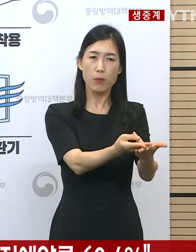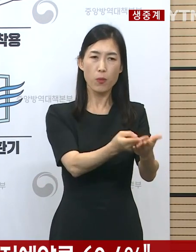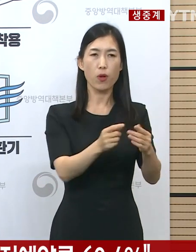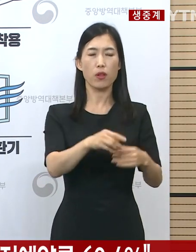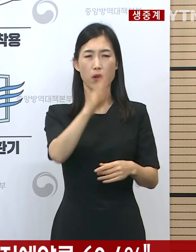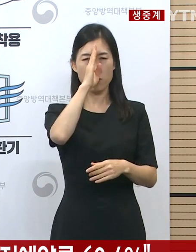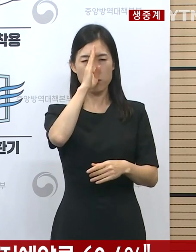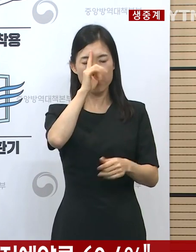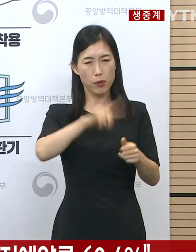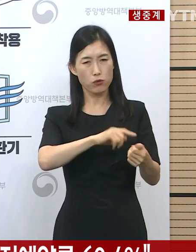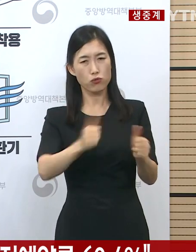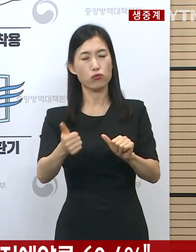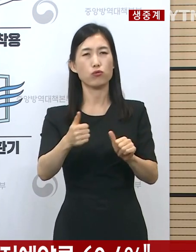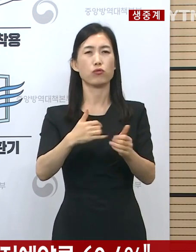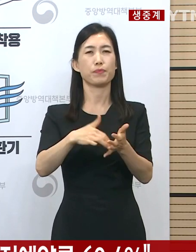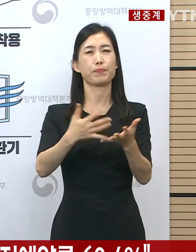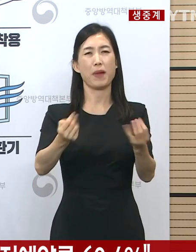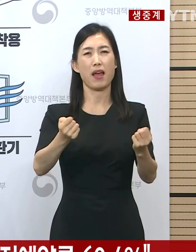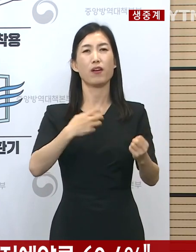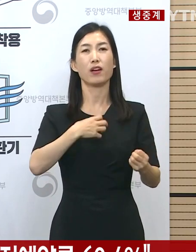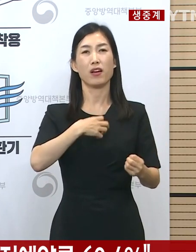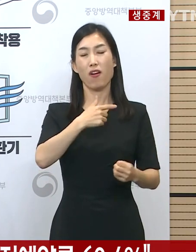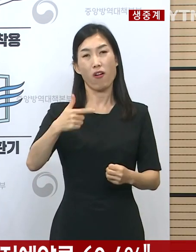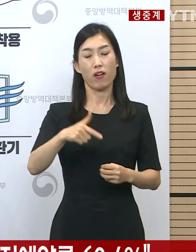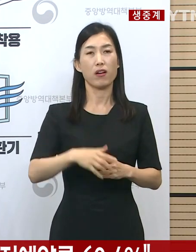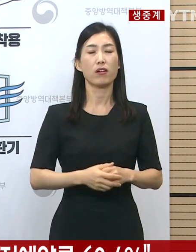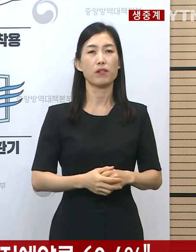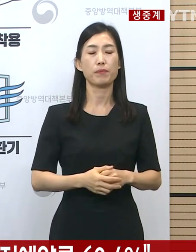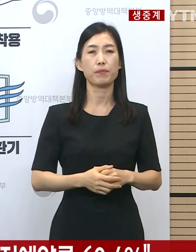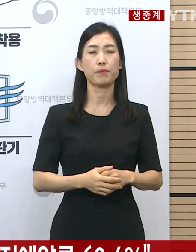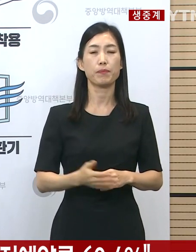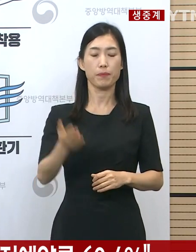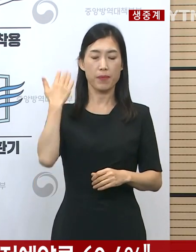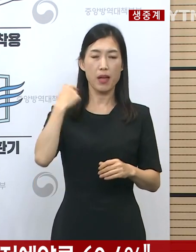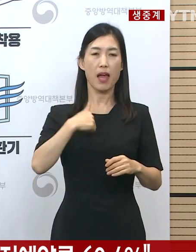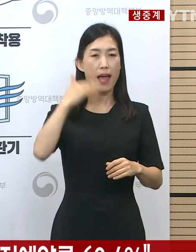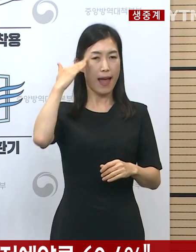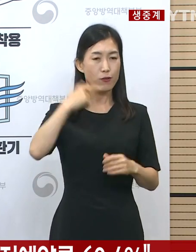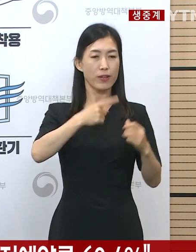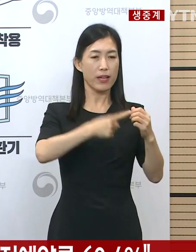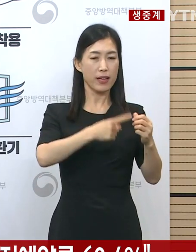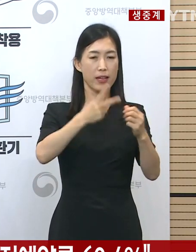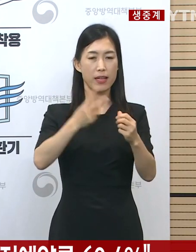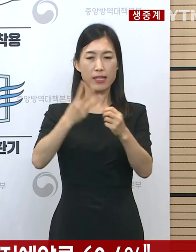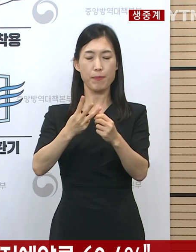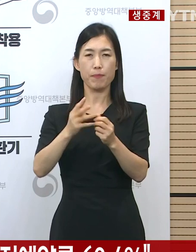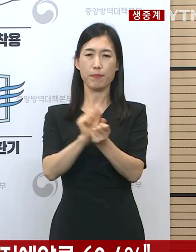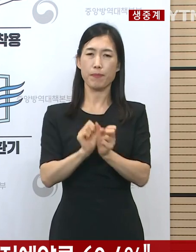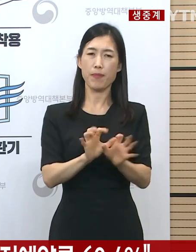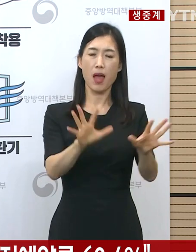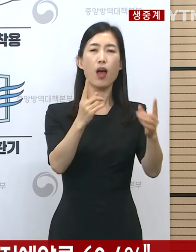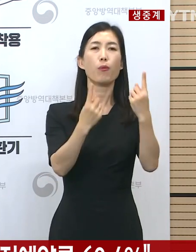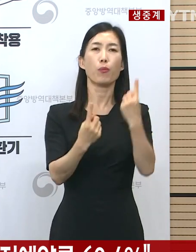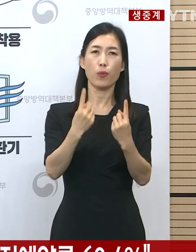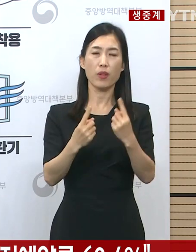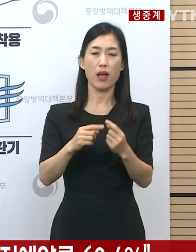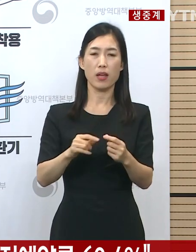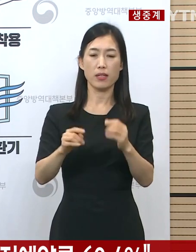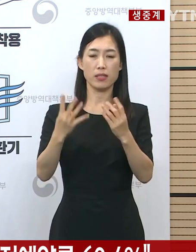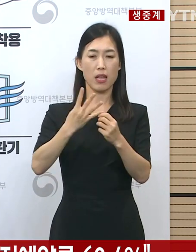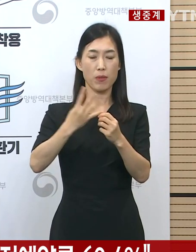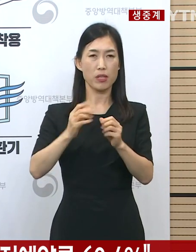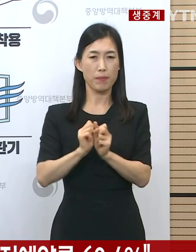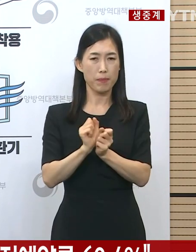위험을 높이는 것으로 확인되고 있습니다. 지난 3번의 유행보다 통제가 훨씬 어려운